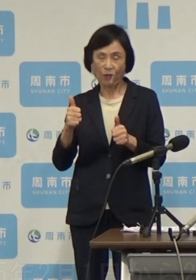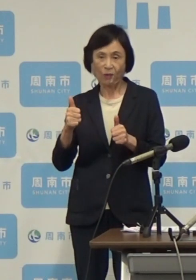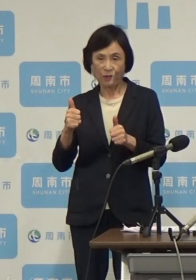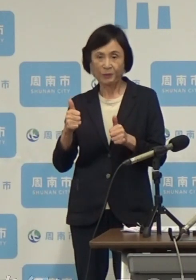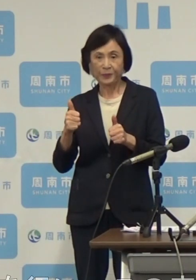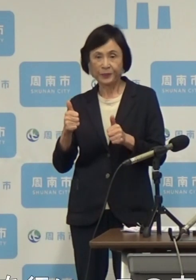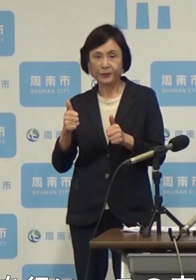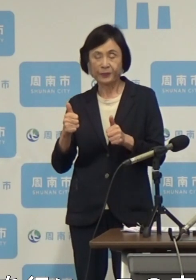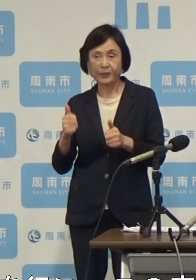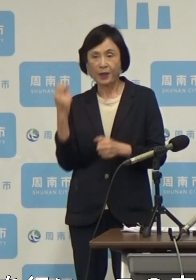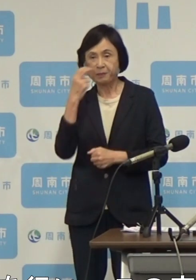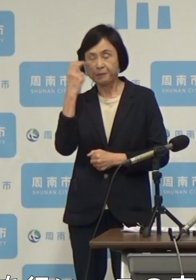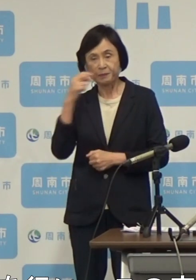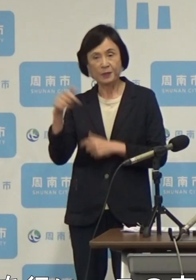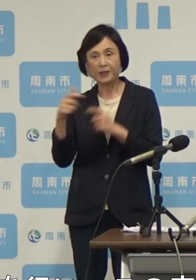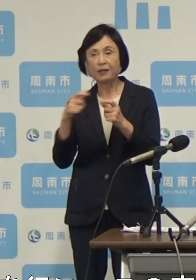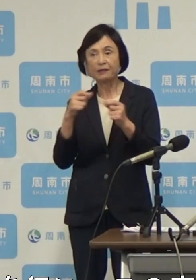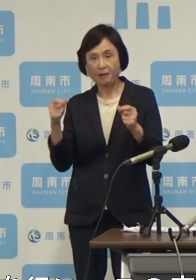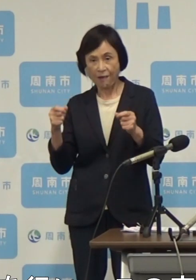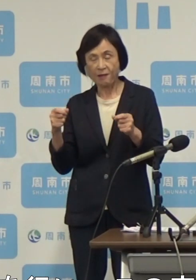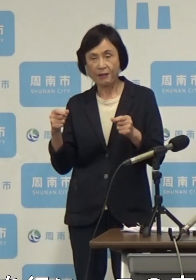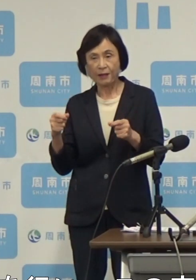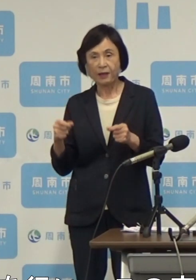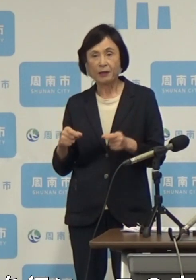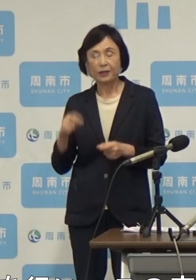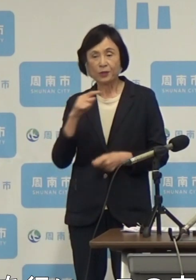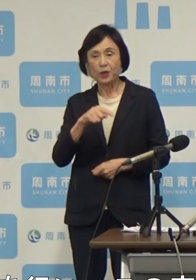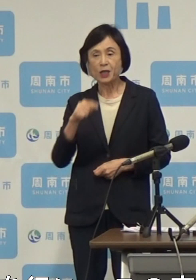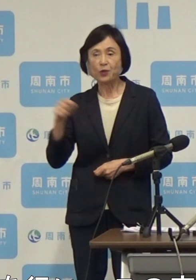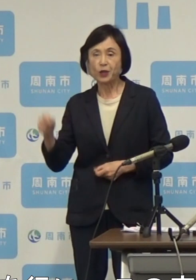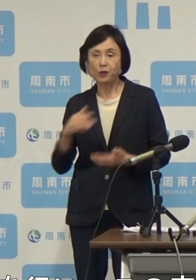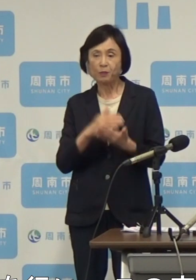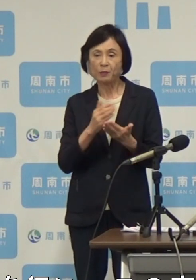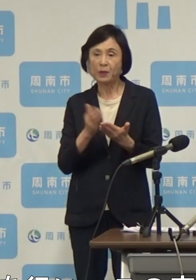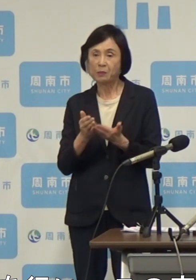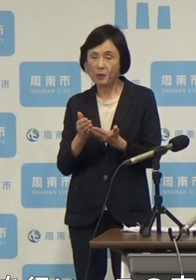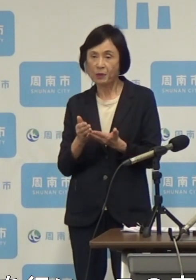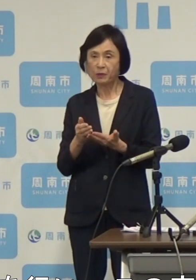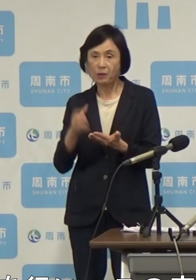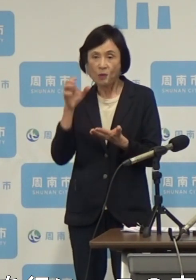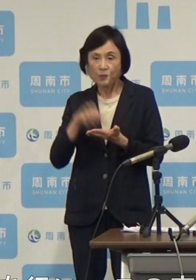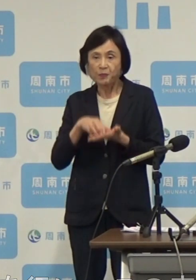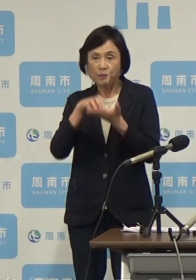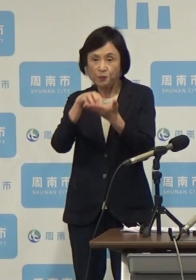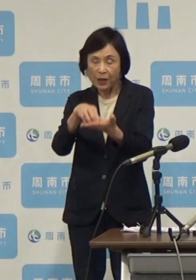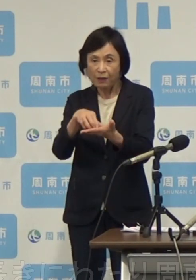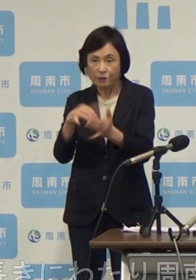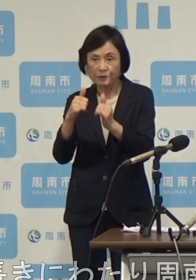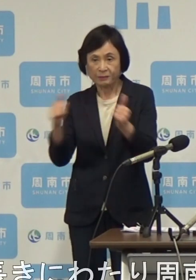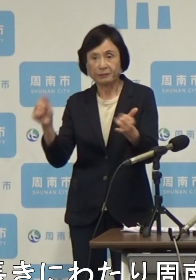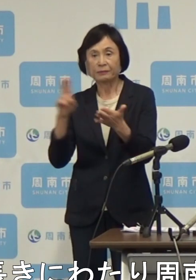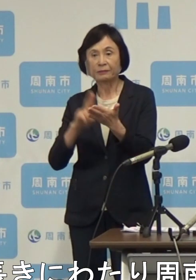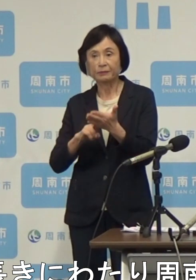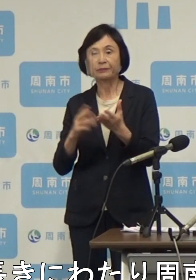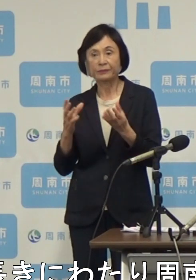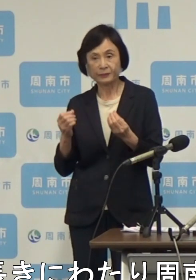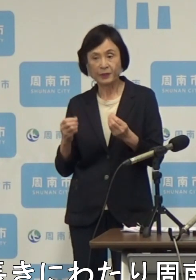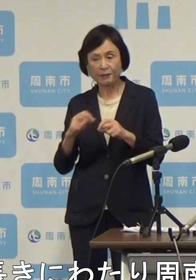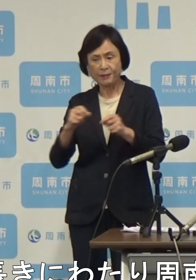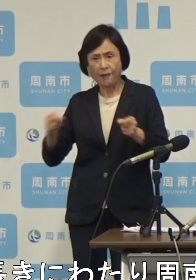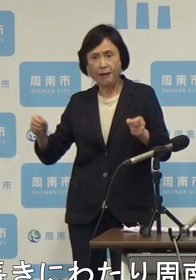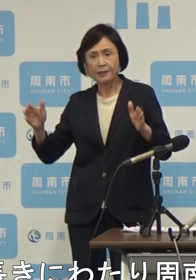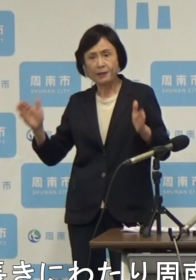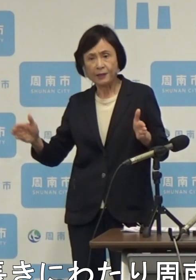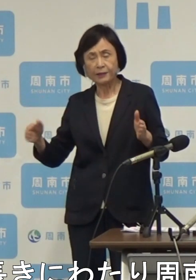まして審査を行い、この度各部門の受賞作品が決定しました。長きにわた